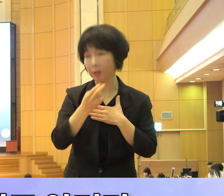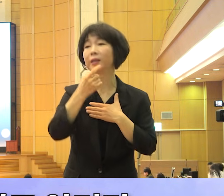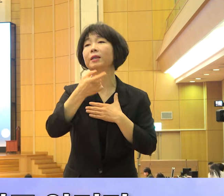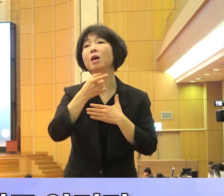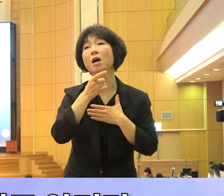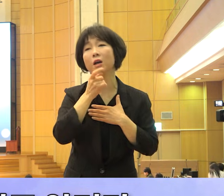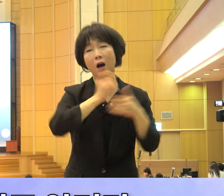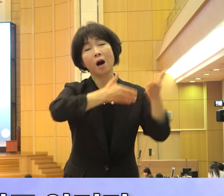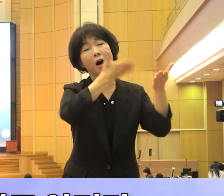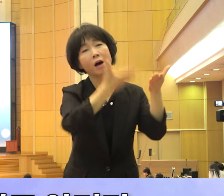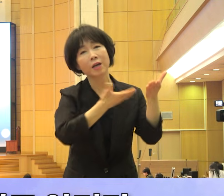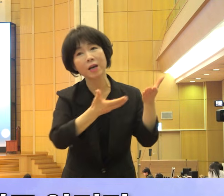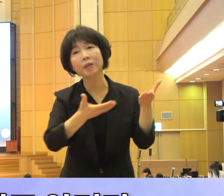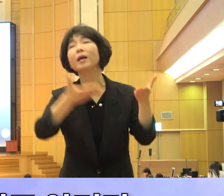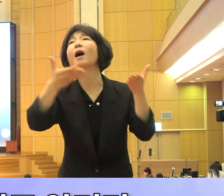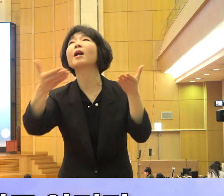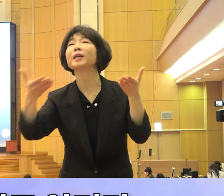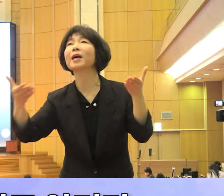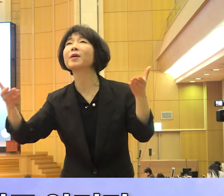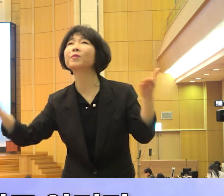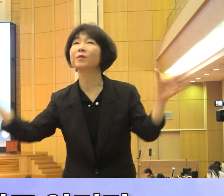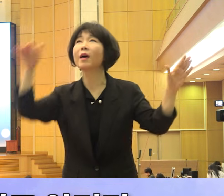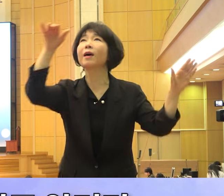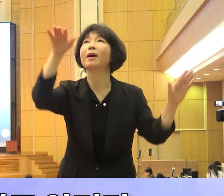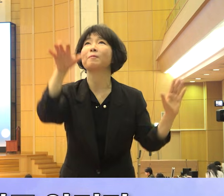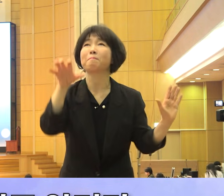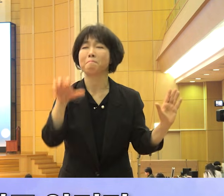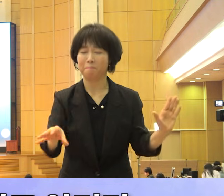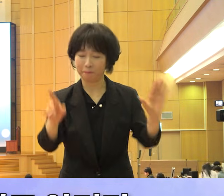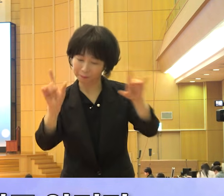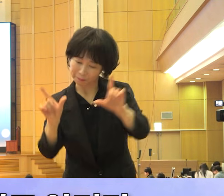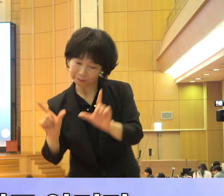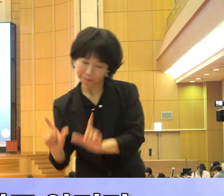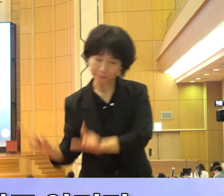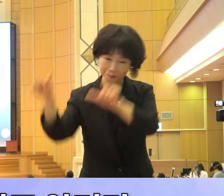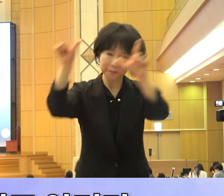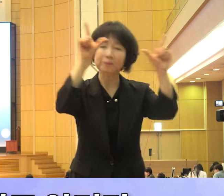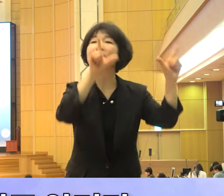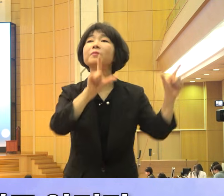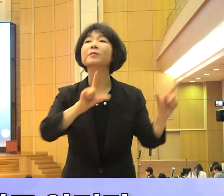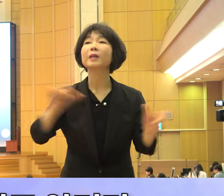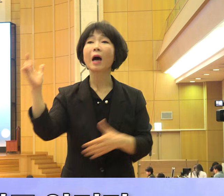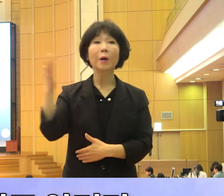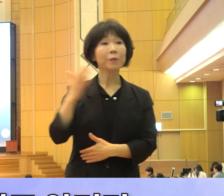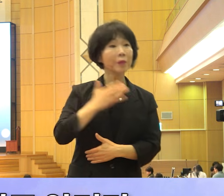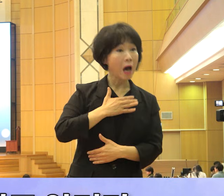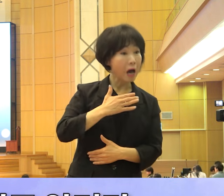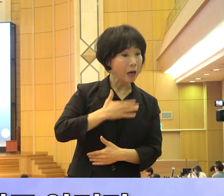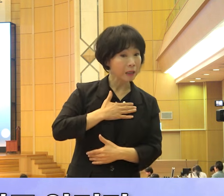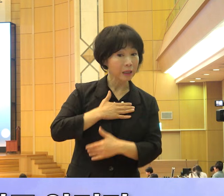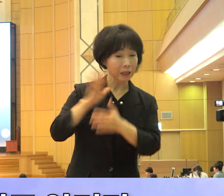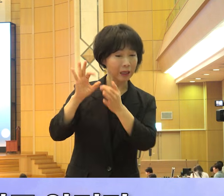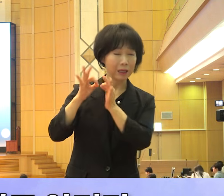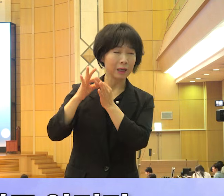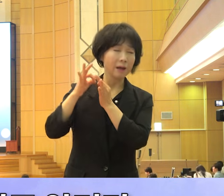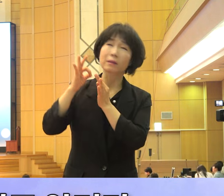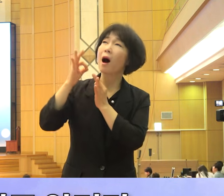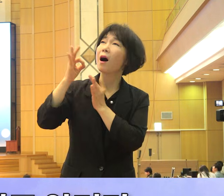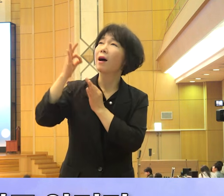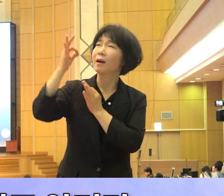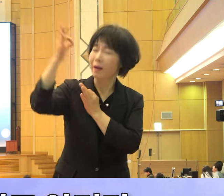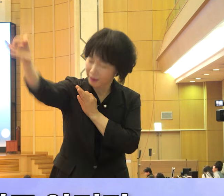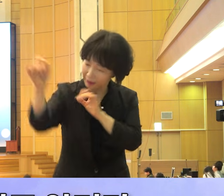생명 시냇가에 살겠네. 길이 살겠네.